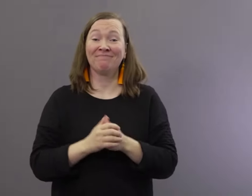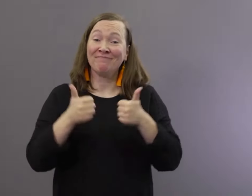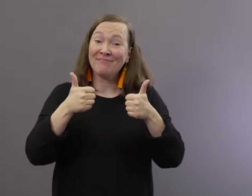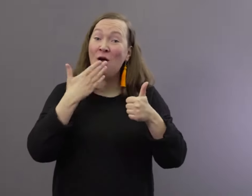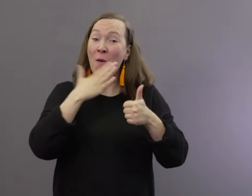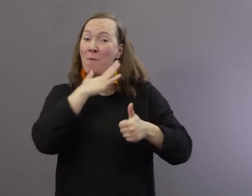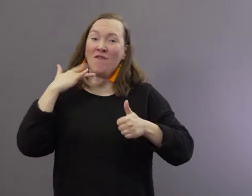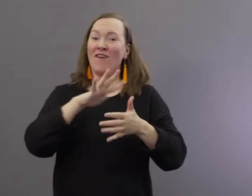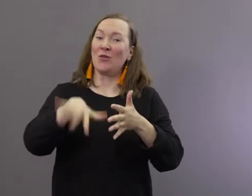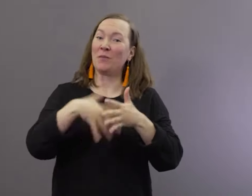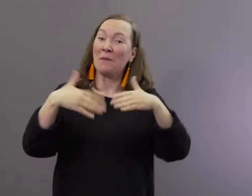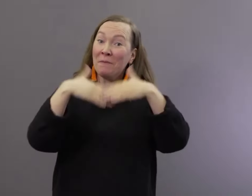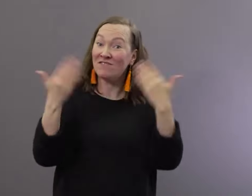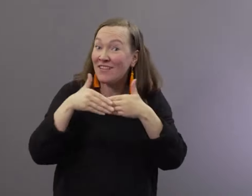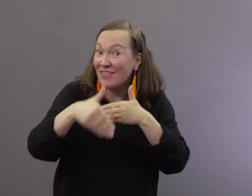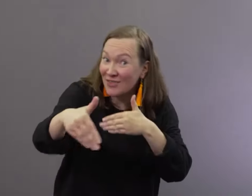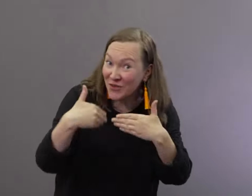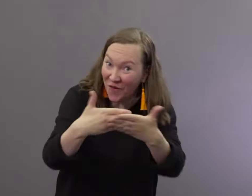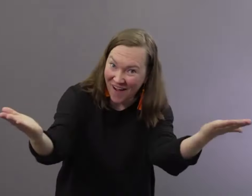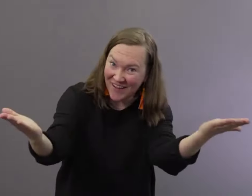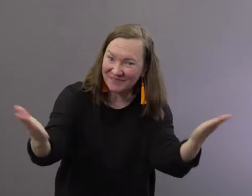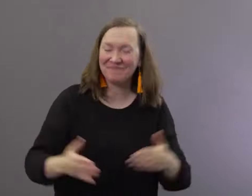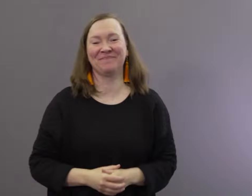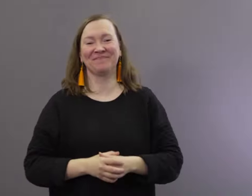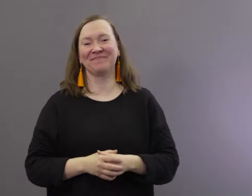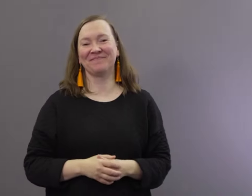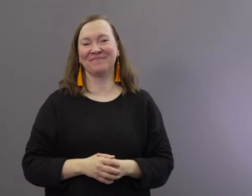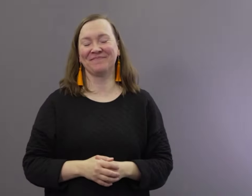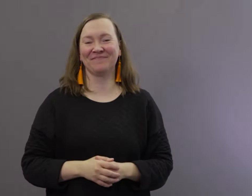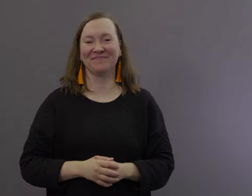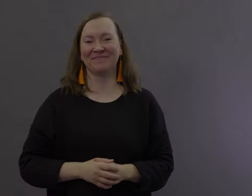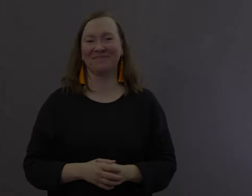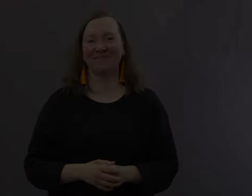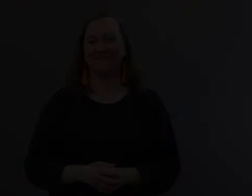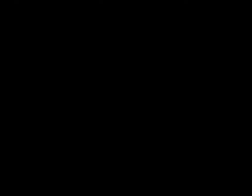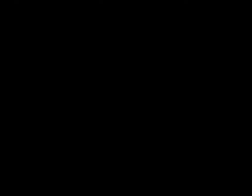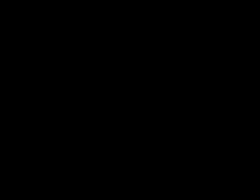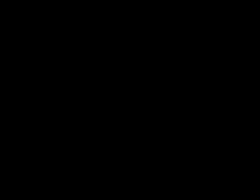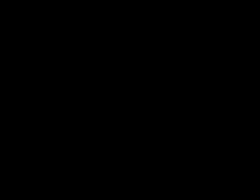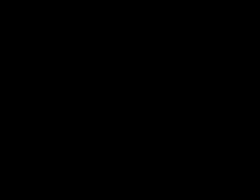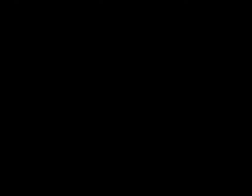mukana. Kiitos katsojille, kiitos kommenteista ja mukavaa viittomakielten päivän jatkoa kaikille.